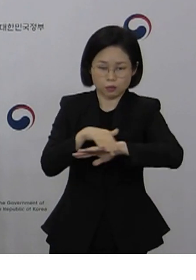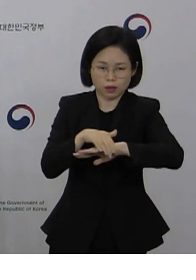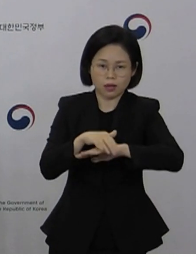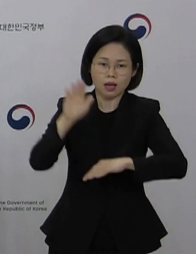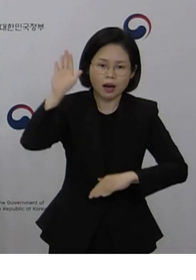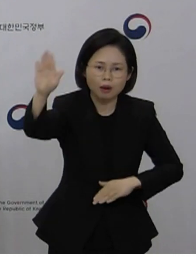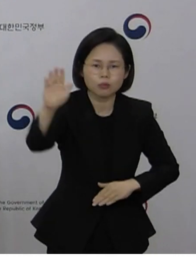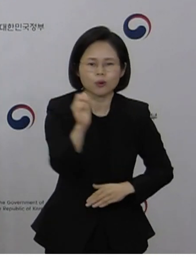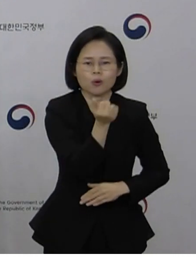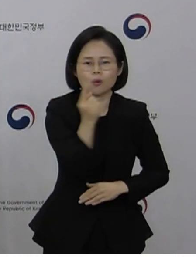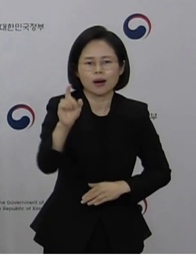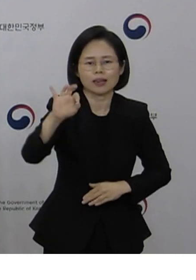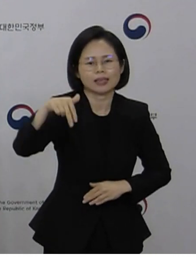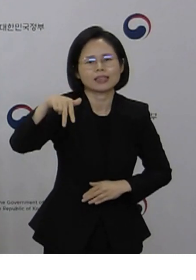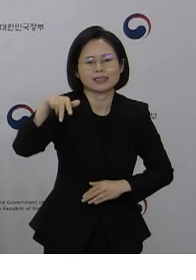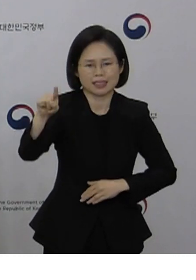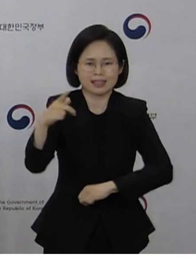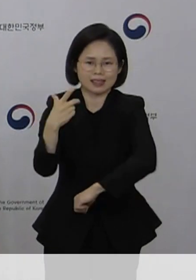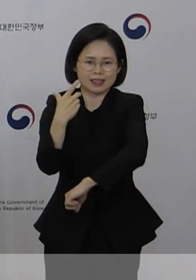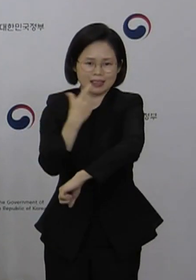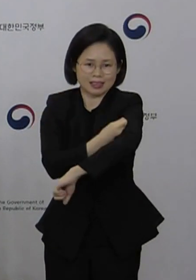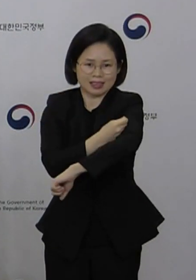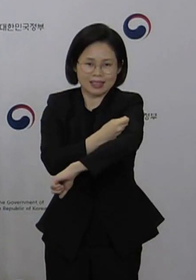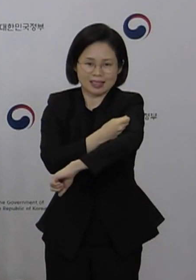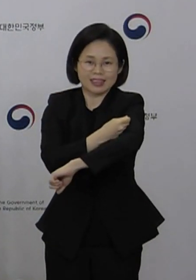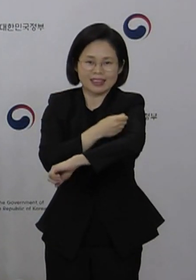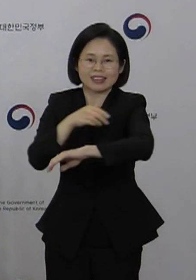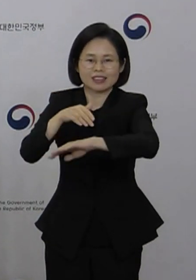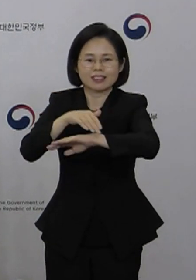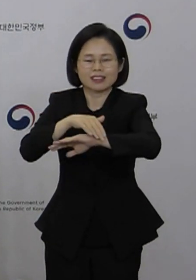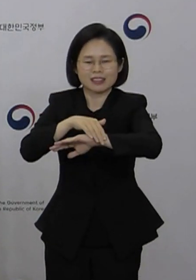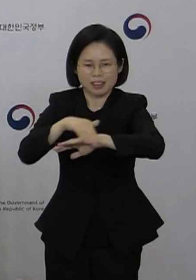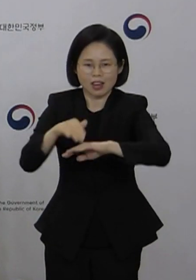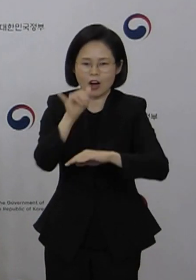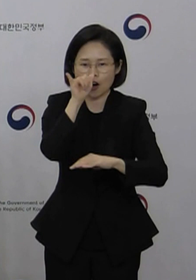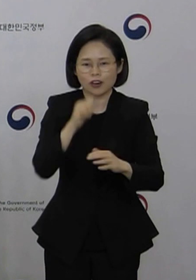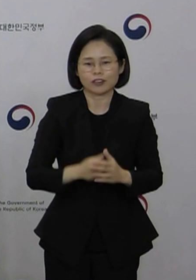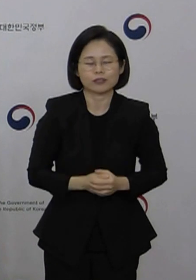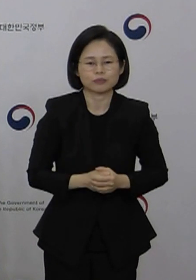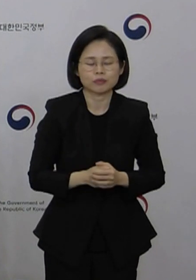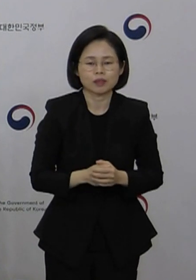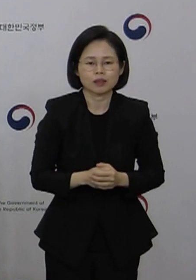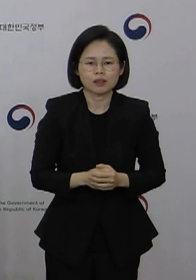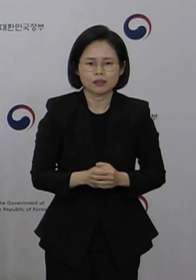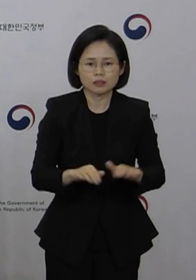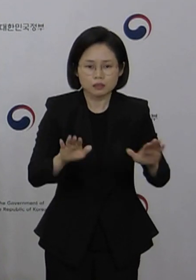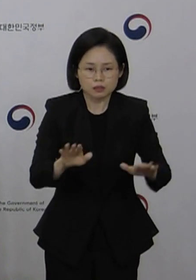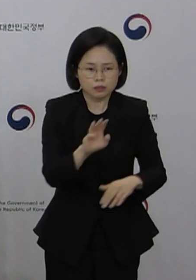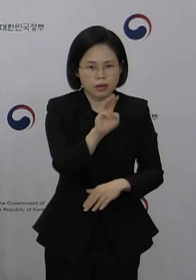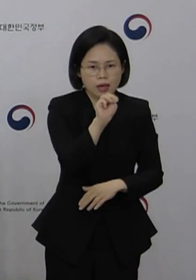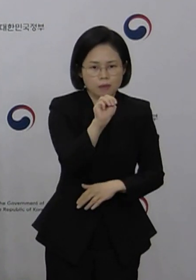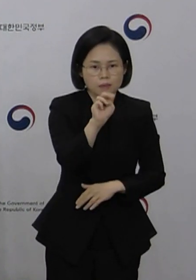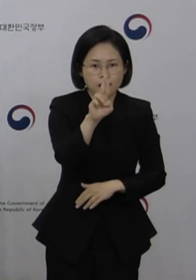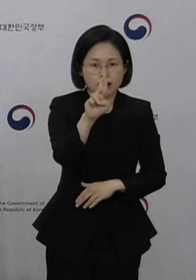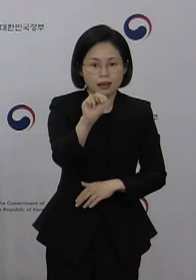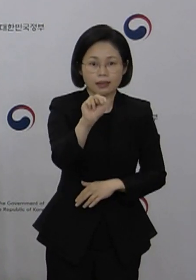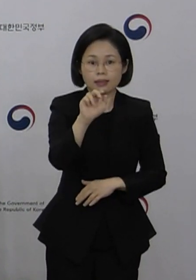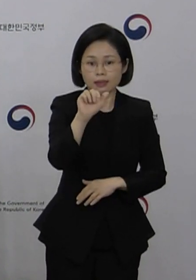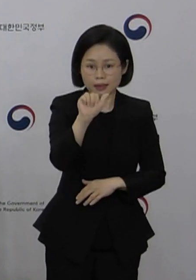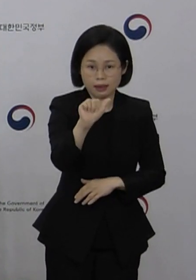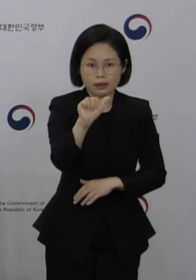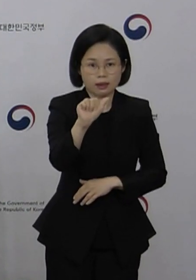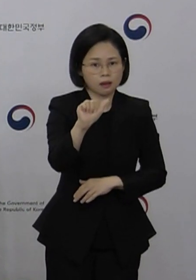신속하게 도입하여 접종에 활용하겠습니다. 다만 mRNA 백신 금기나 연기